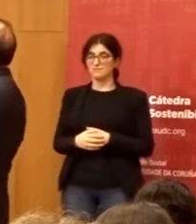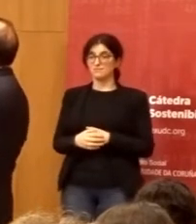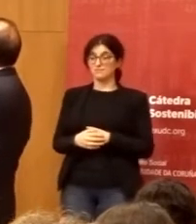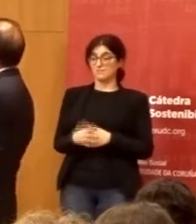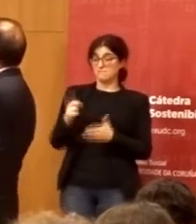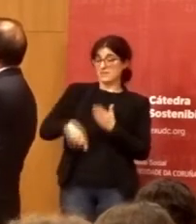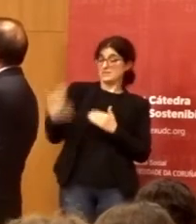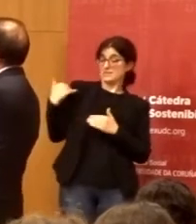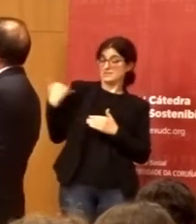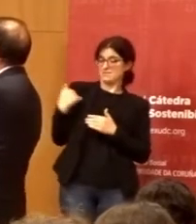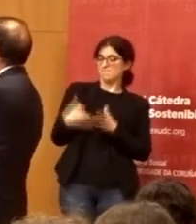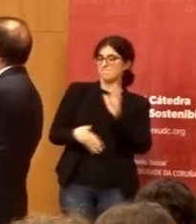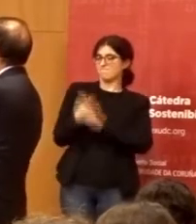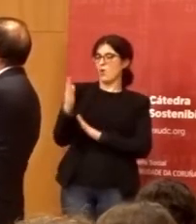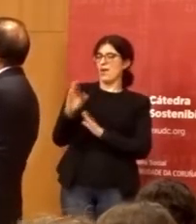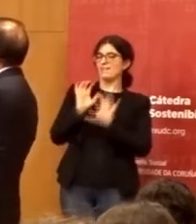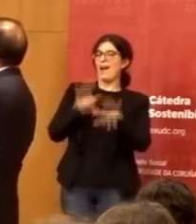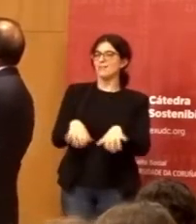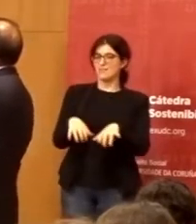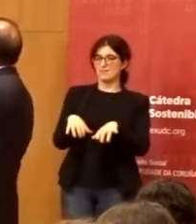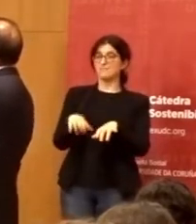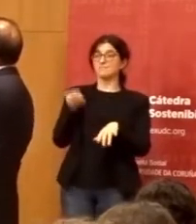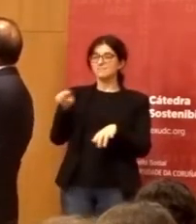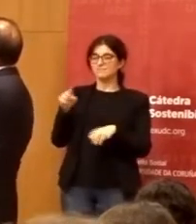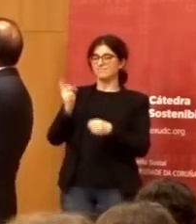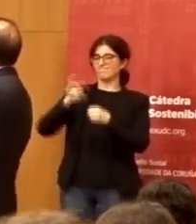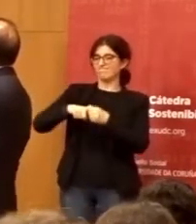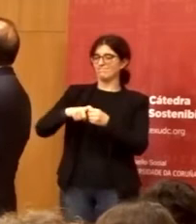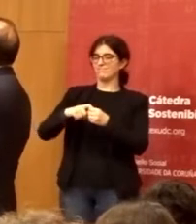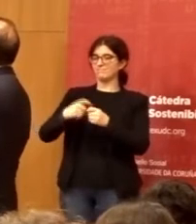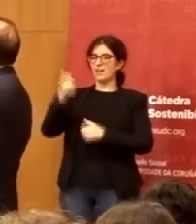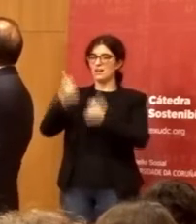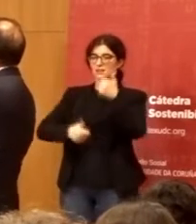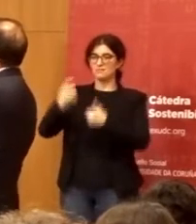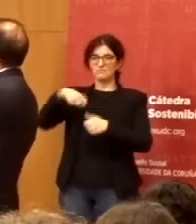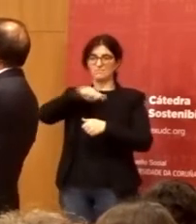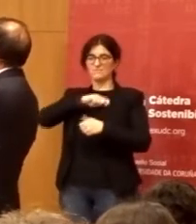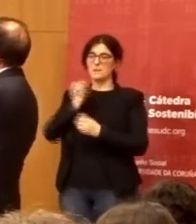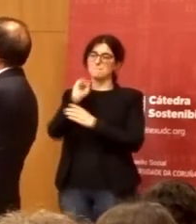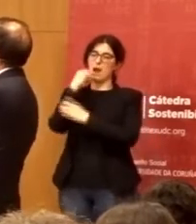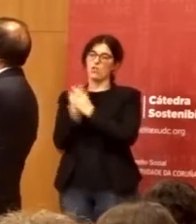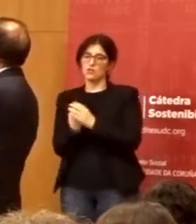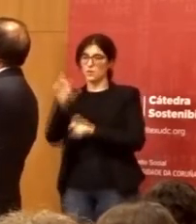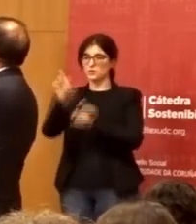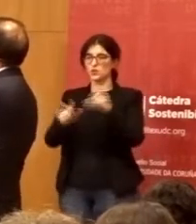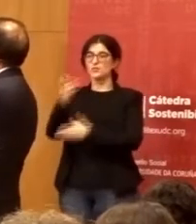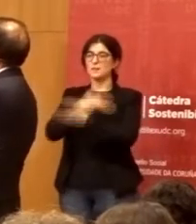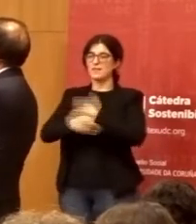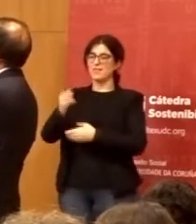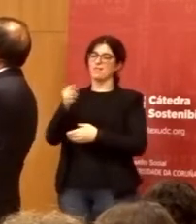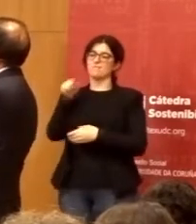mis compañeros de equipo para participar en el Campeonato de España de baloncesto para personas con discapacidad. Ya que no sabéis